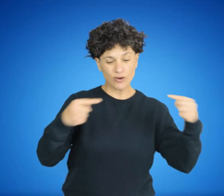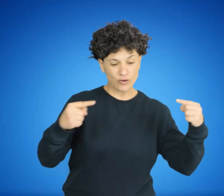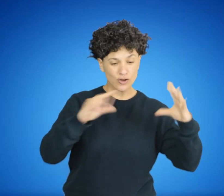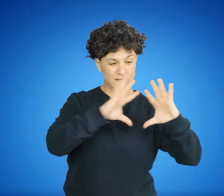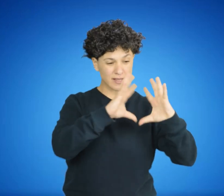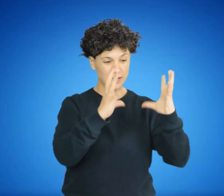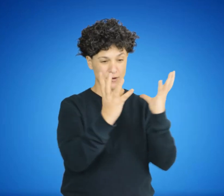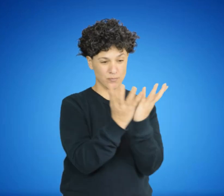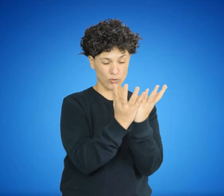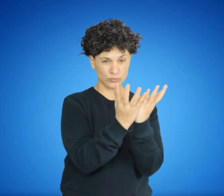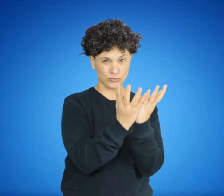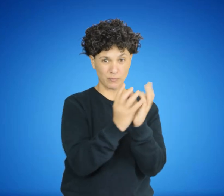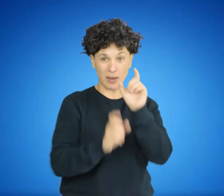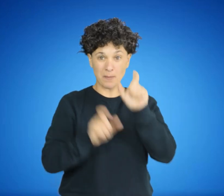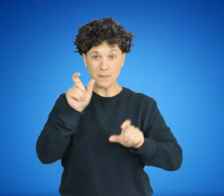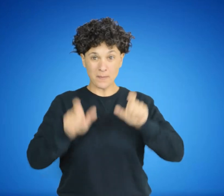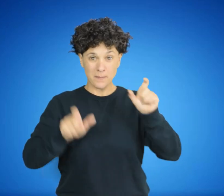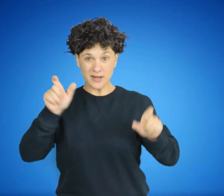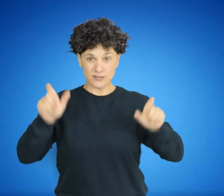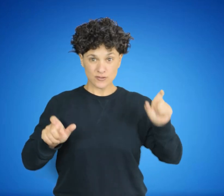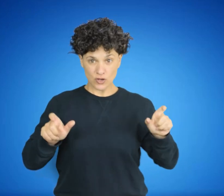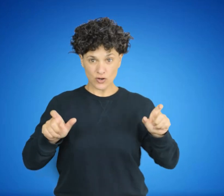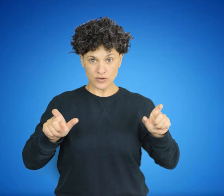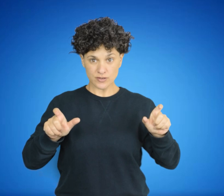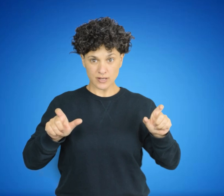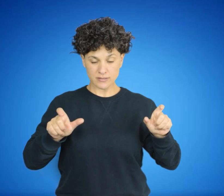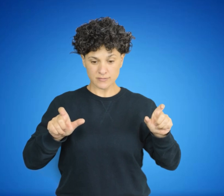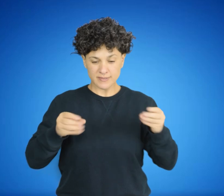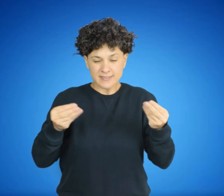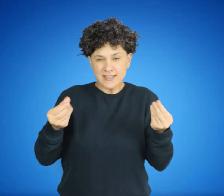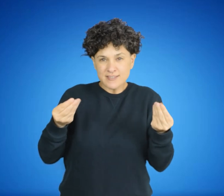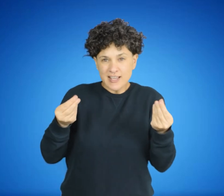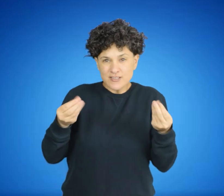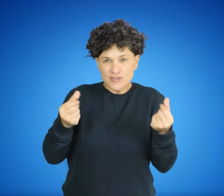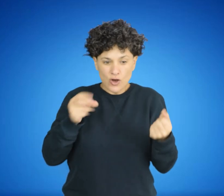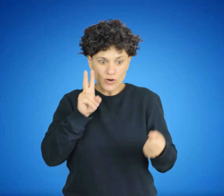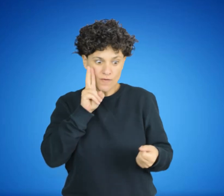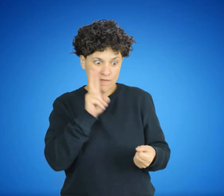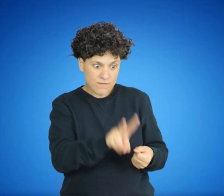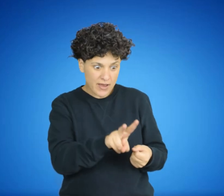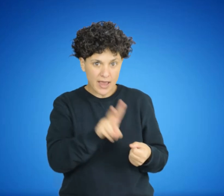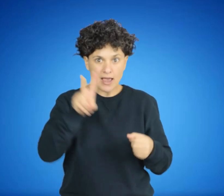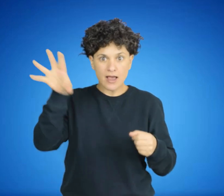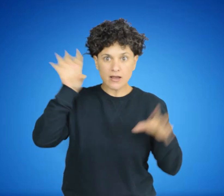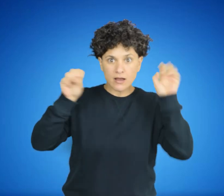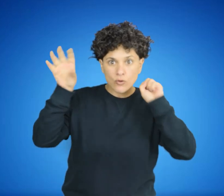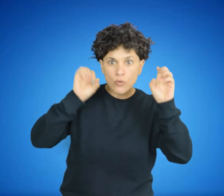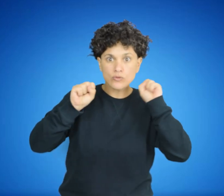ante cada sensación el ser humano reacciona con placer o con dolor dando lugar a los sentimientos que son la base